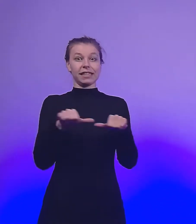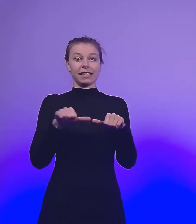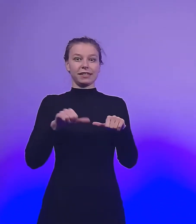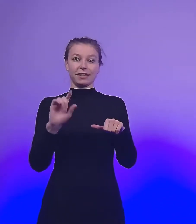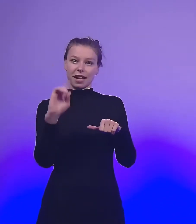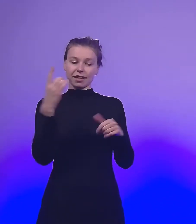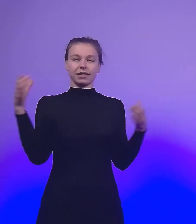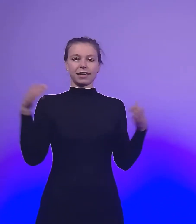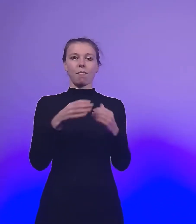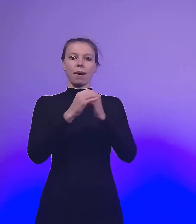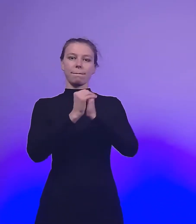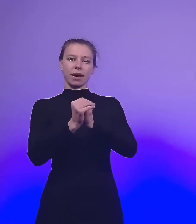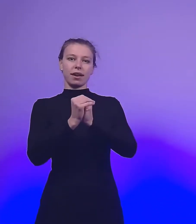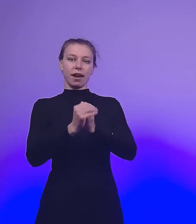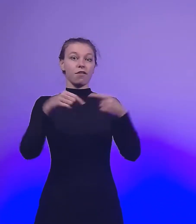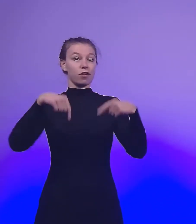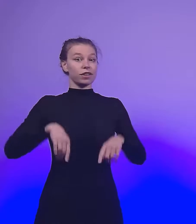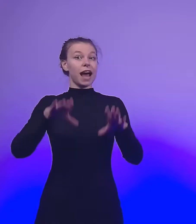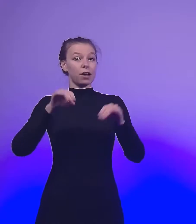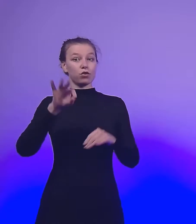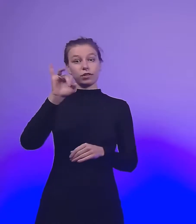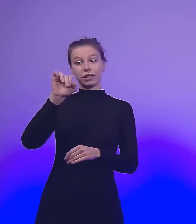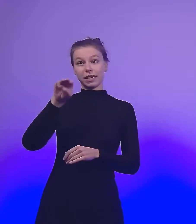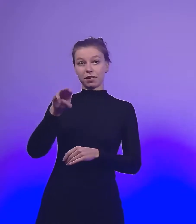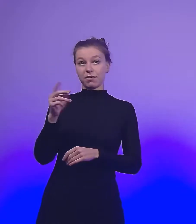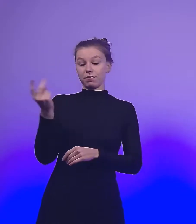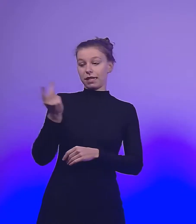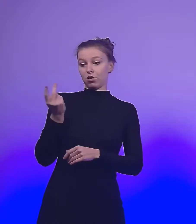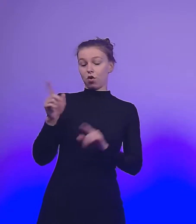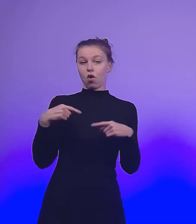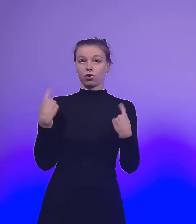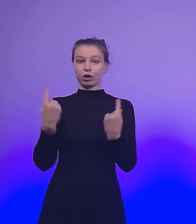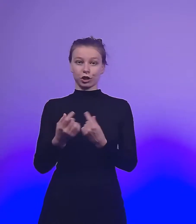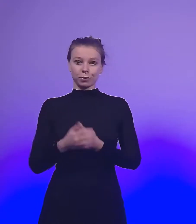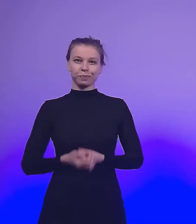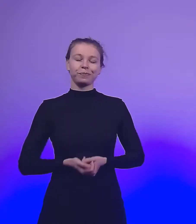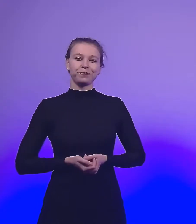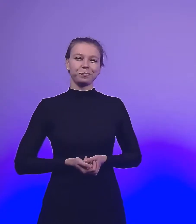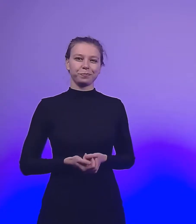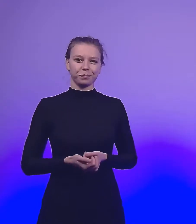we met elkaar bidden. En vandaag doet Tim dat met ons.